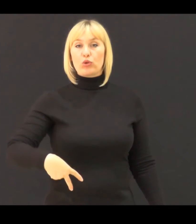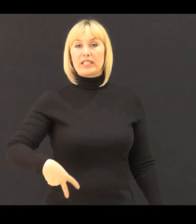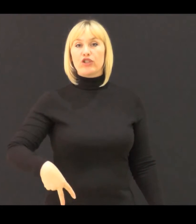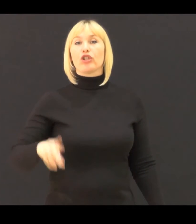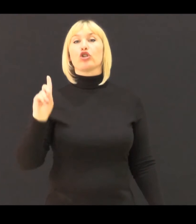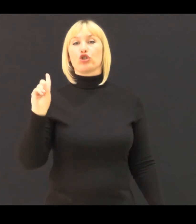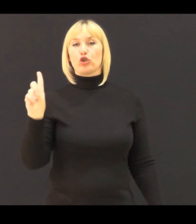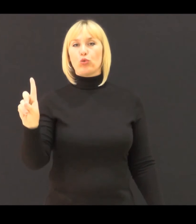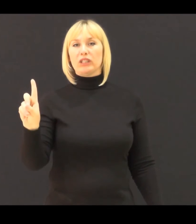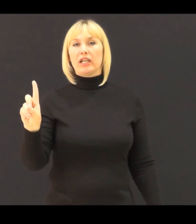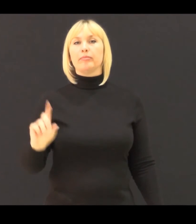Douăzeci și una.